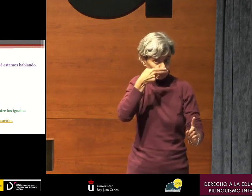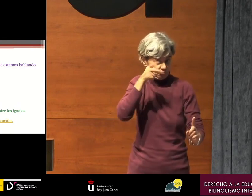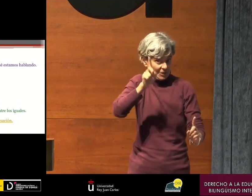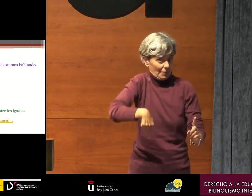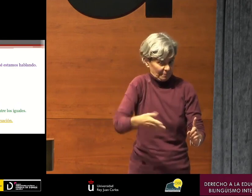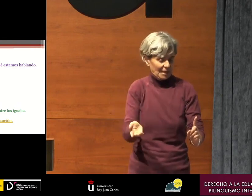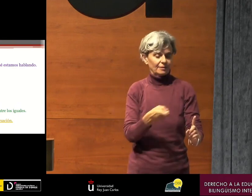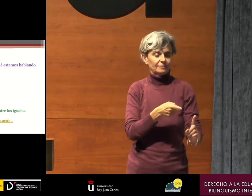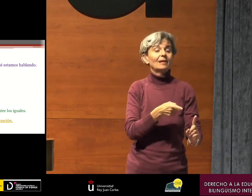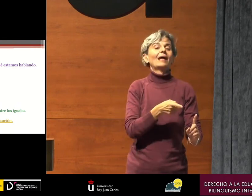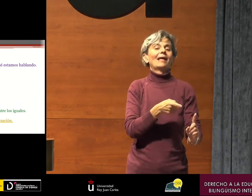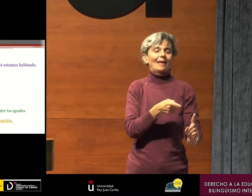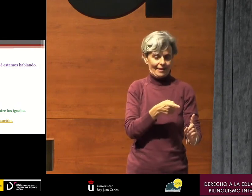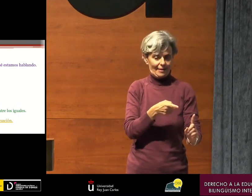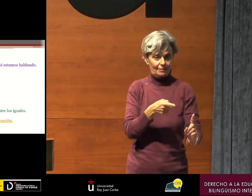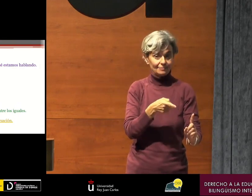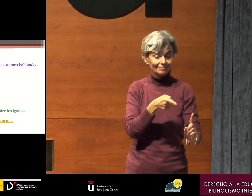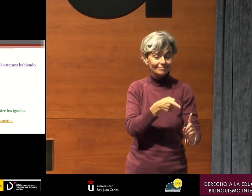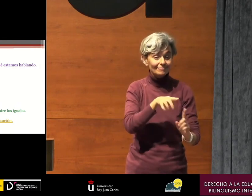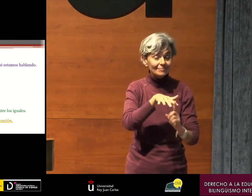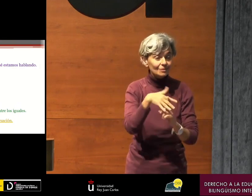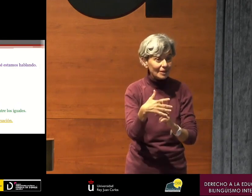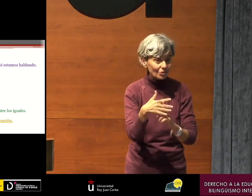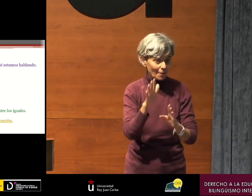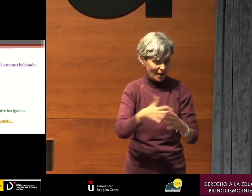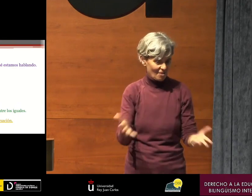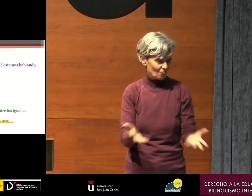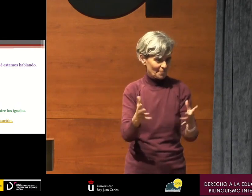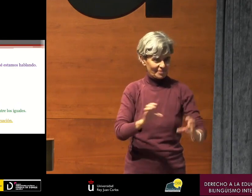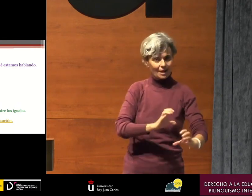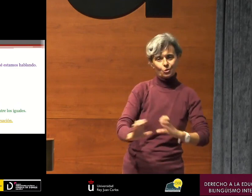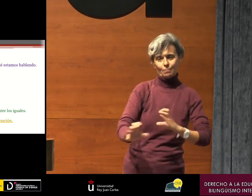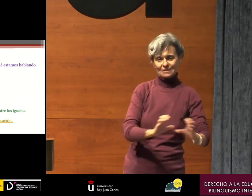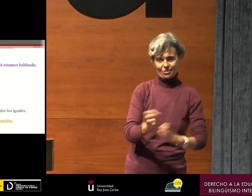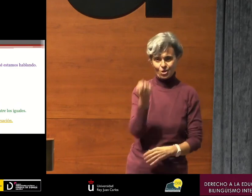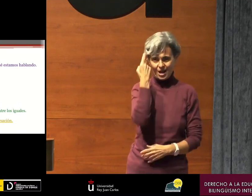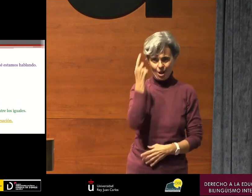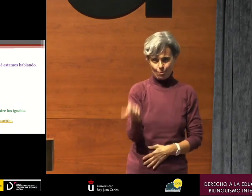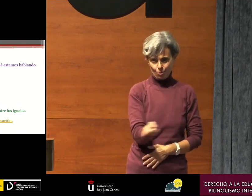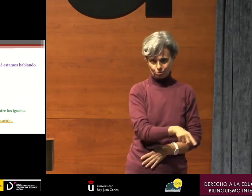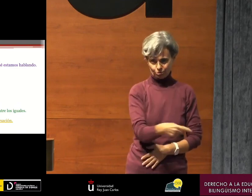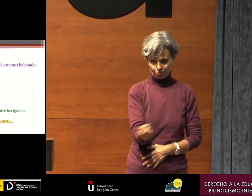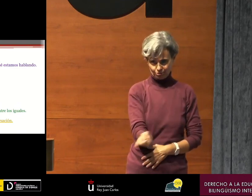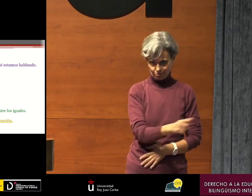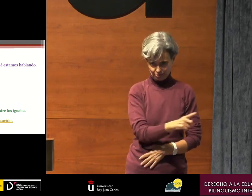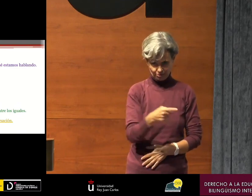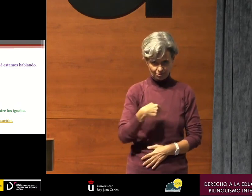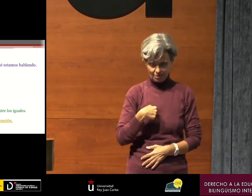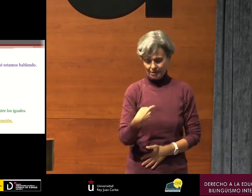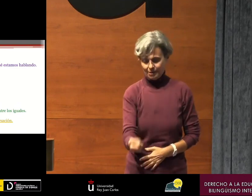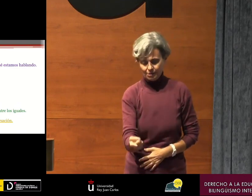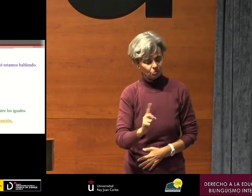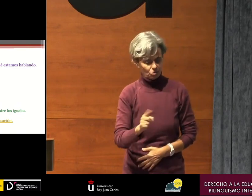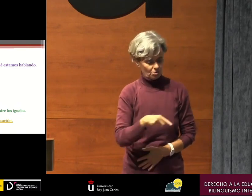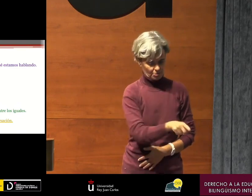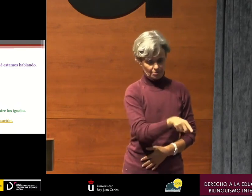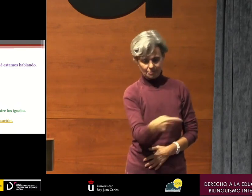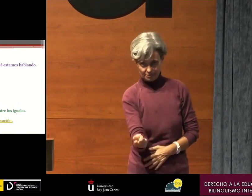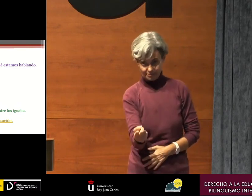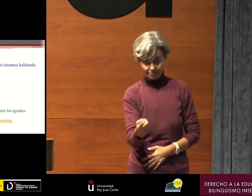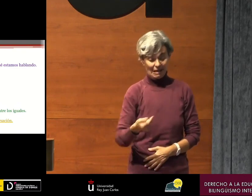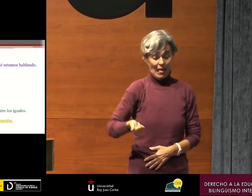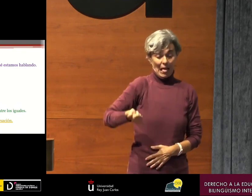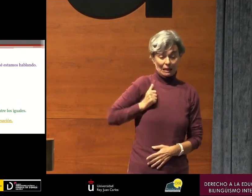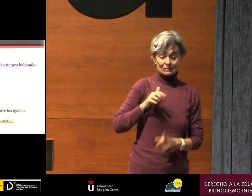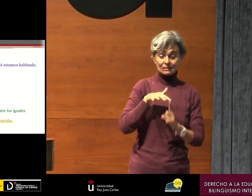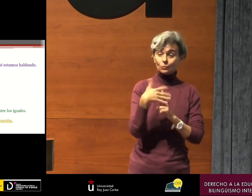digo al primero que me ha venido a contar lo de Pau, oye, explícaselo a tu compañero que no sabe qué es lo que pasa. De esta manera favorezco la